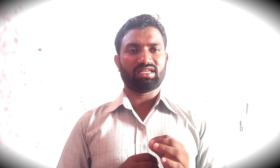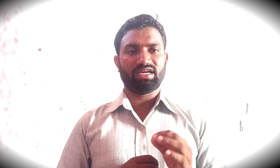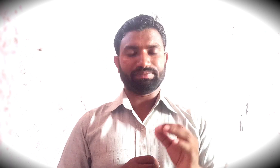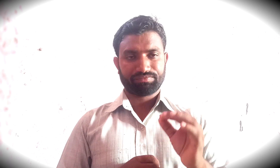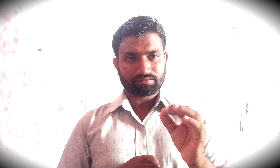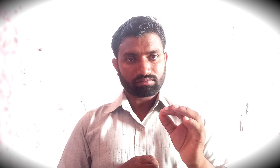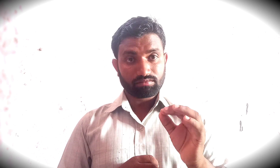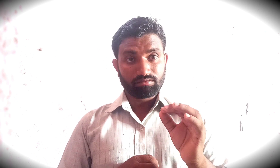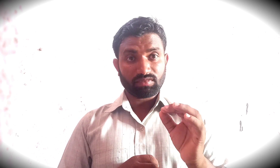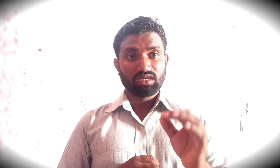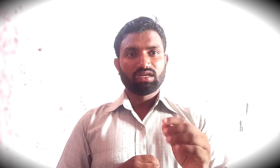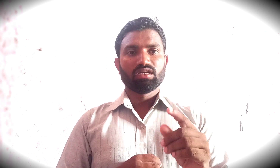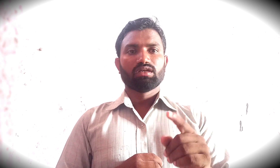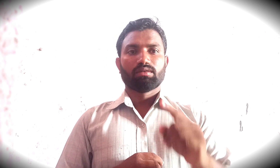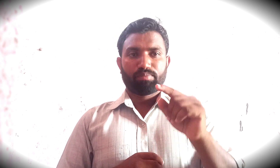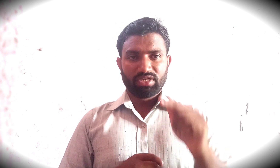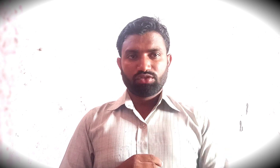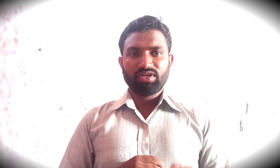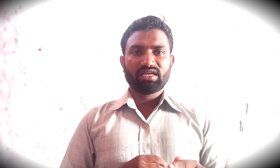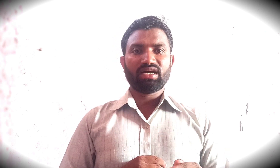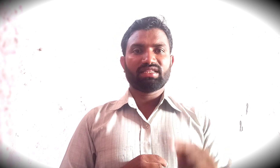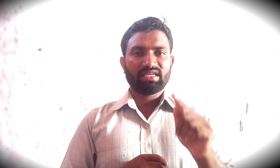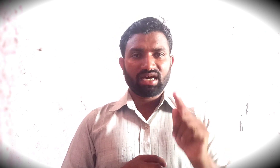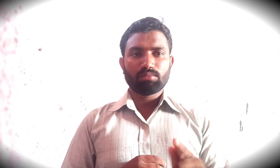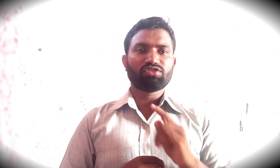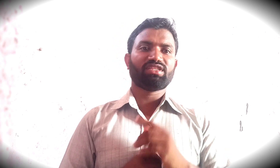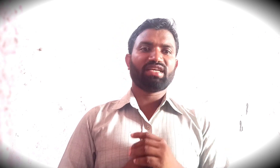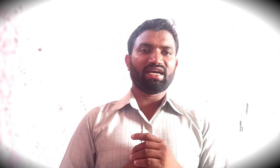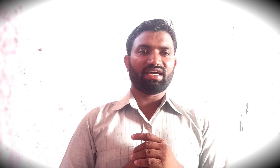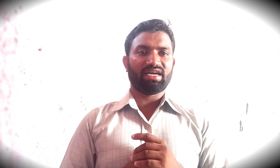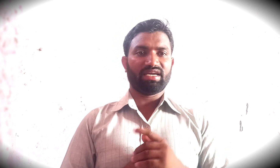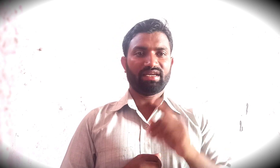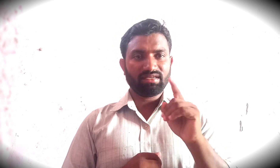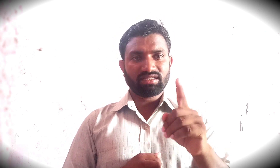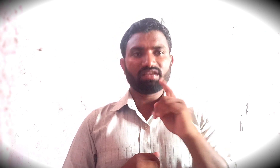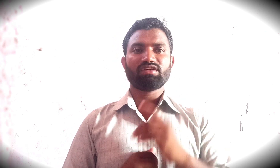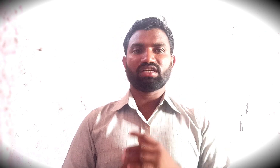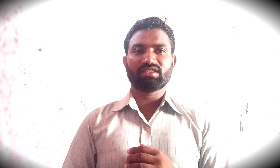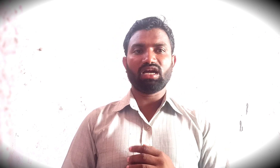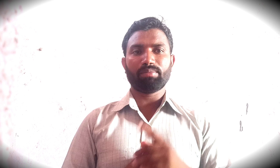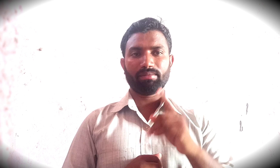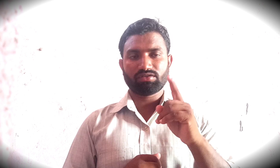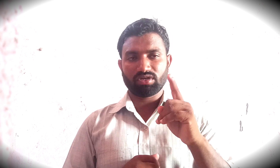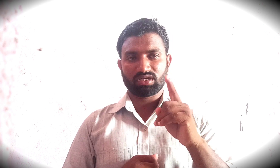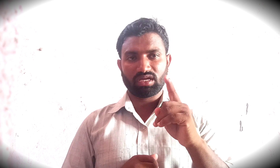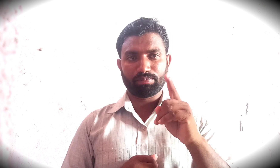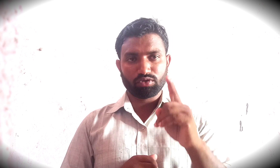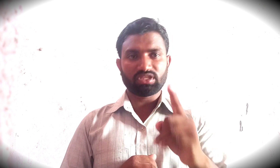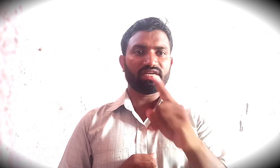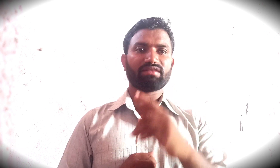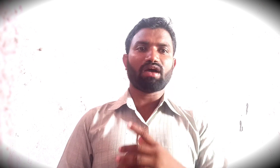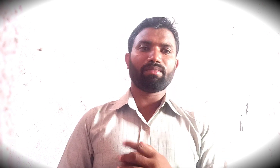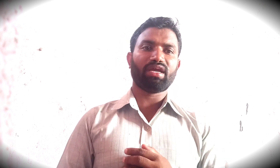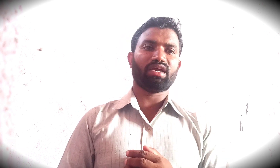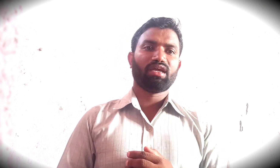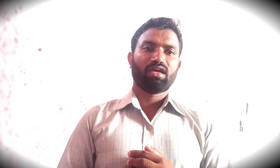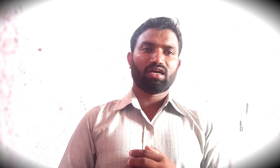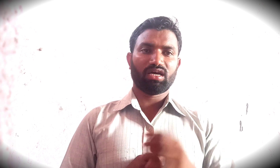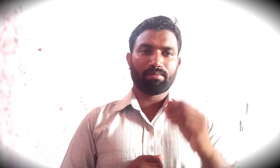है, पृथ्वी का अधिकार मुझे दिया गया है। इस तरह से शैतान परमेश्वर के पुत्र के सामने